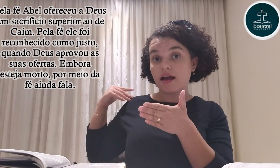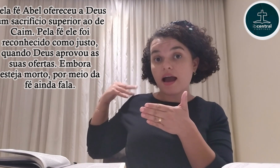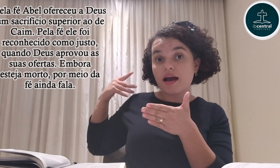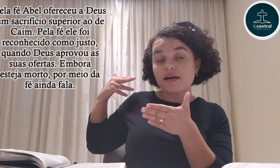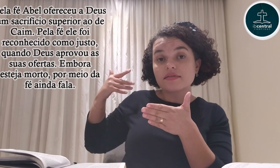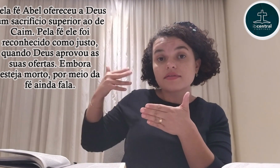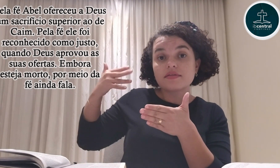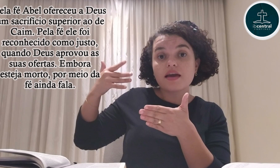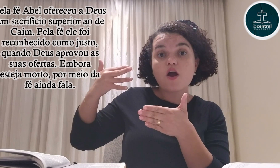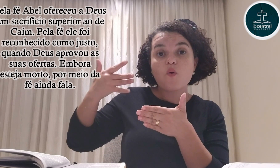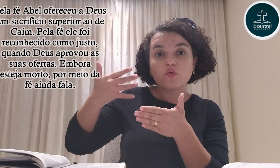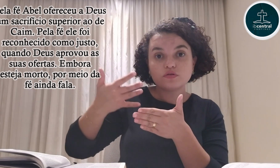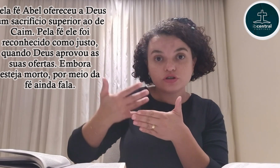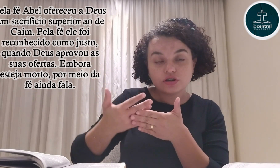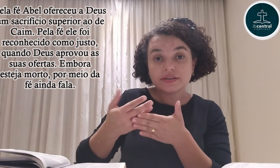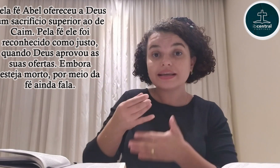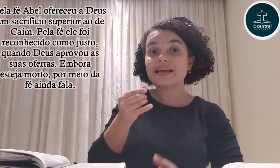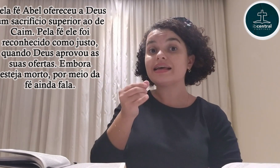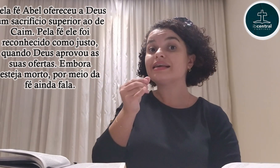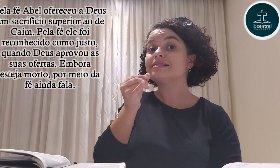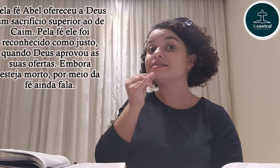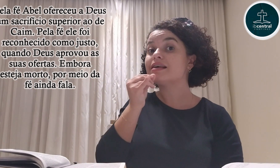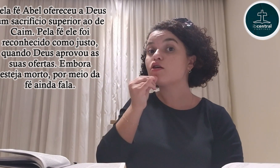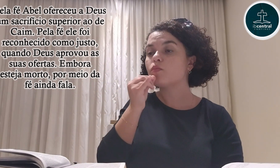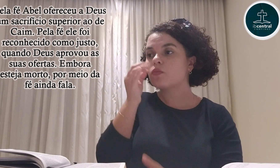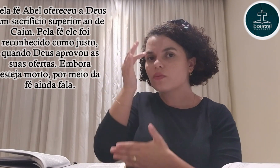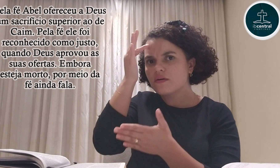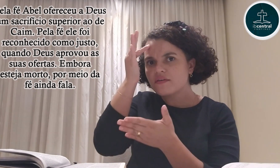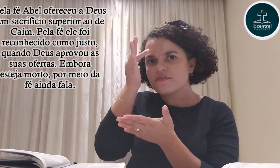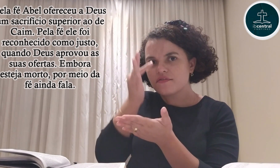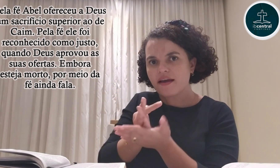Embora esteja morto, por meio da fé,